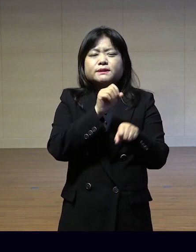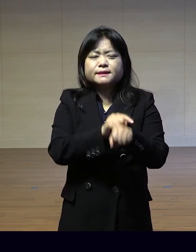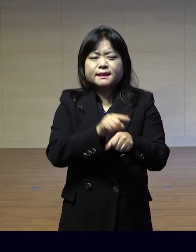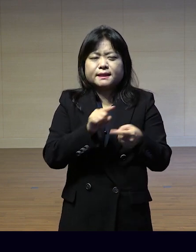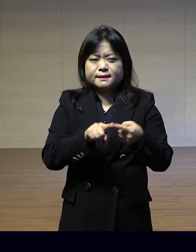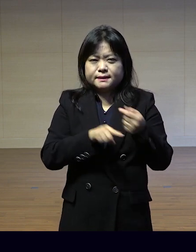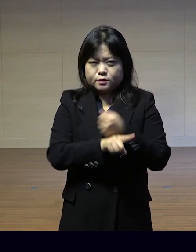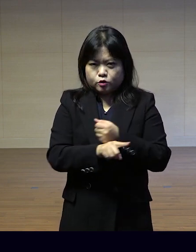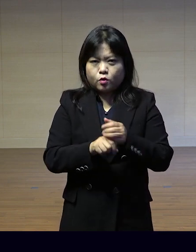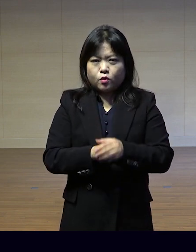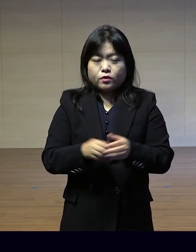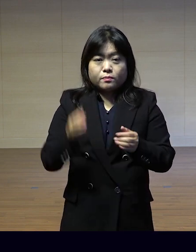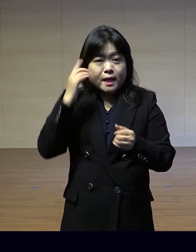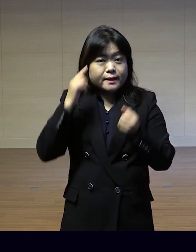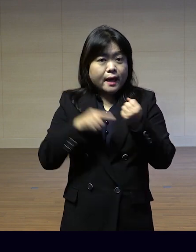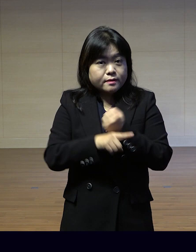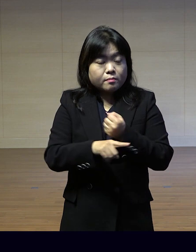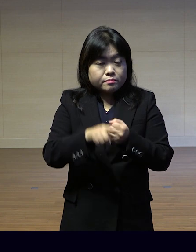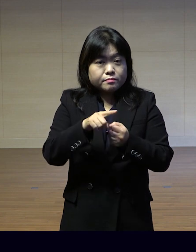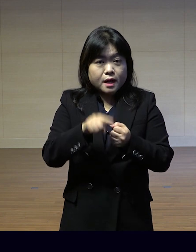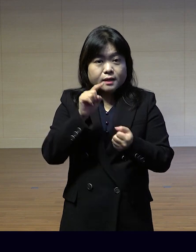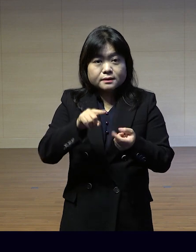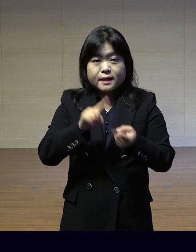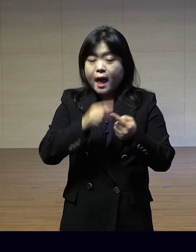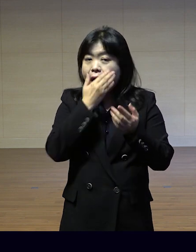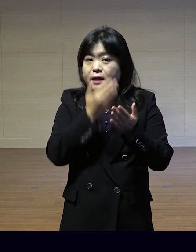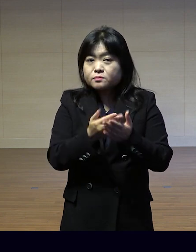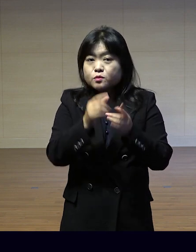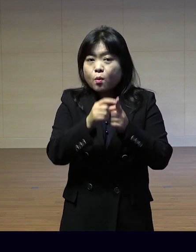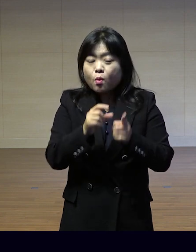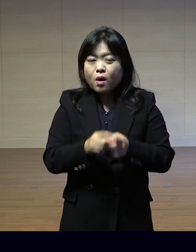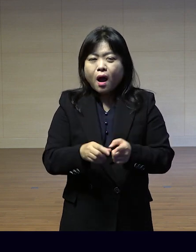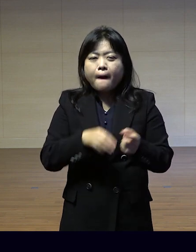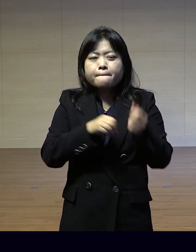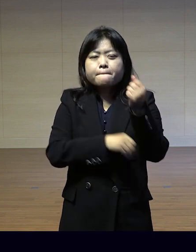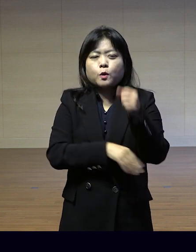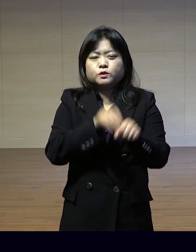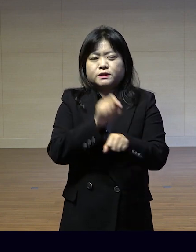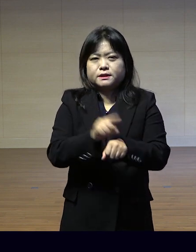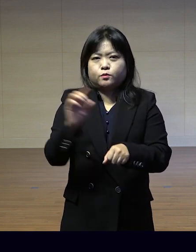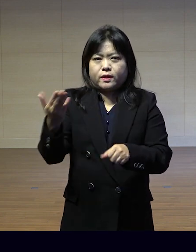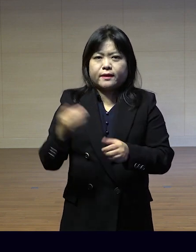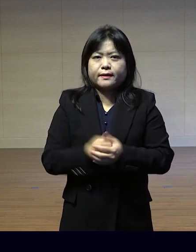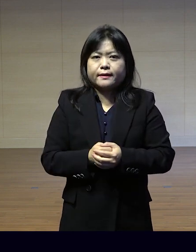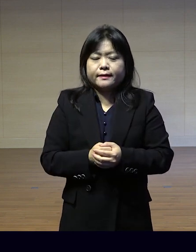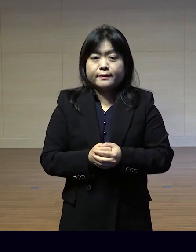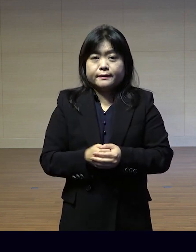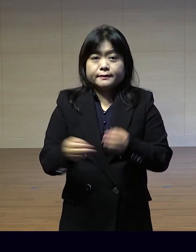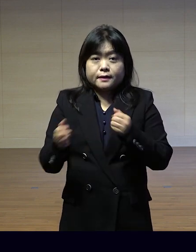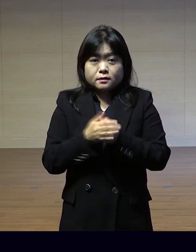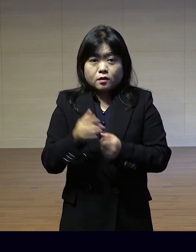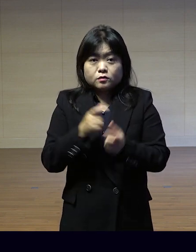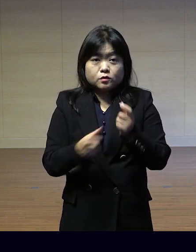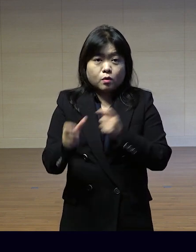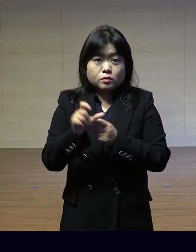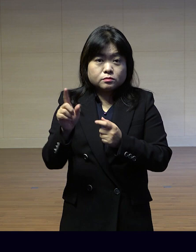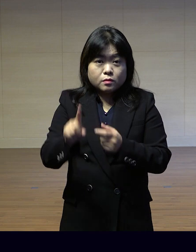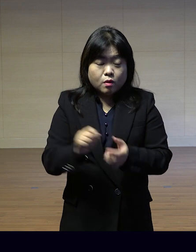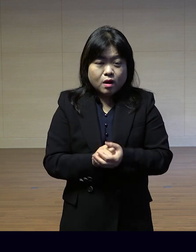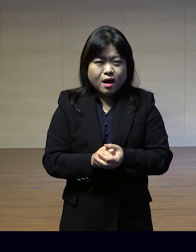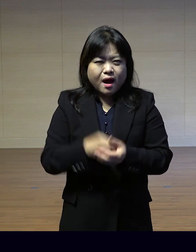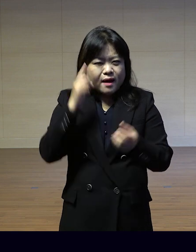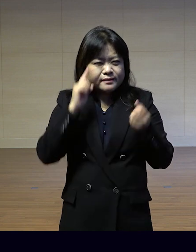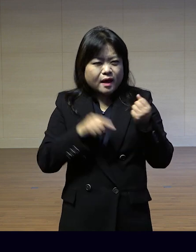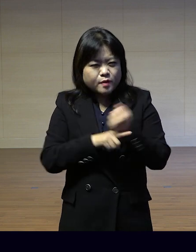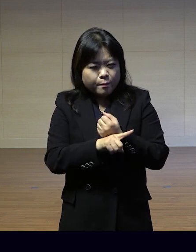그래서 개념이란 핵심적인 용어 중에 의미 중에 하나가 본질이라는 것입니다. 그 나아가서는 이제